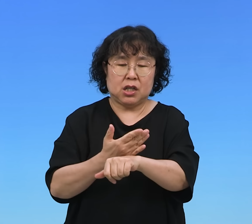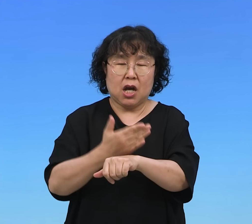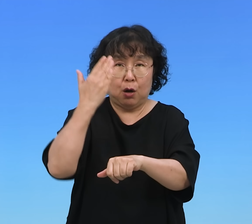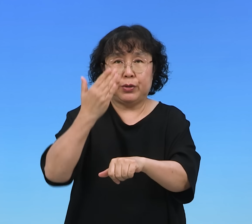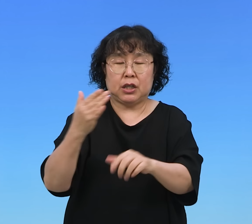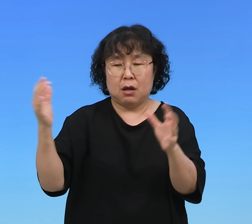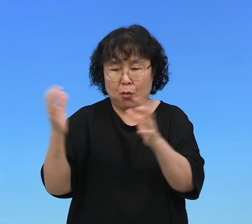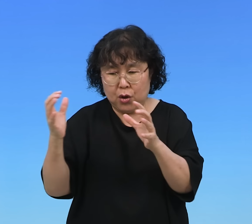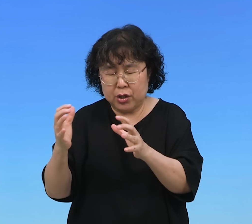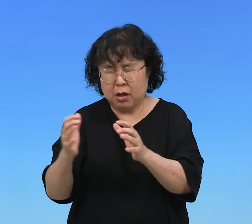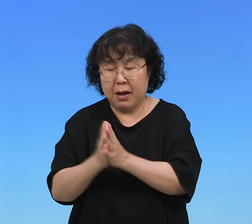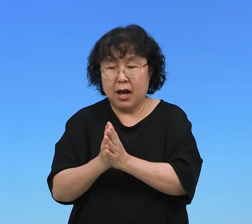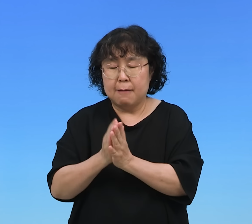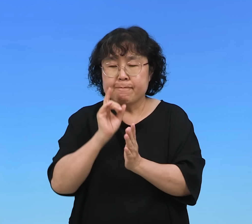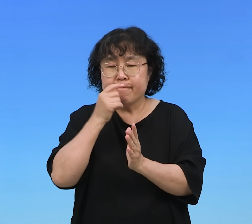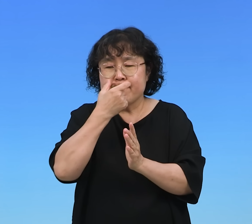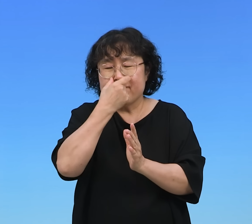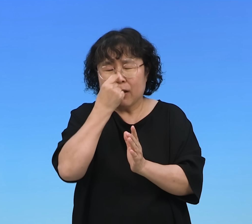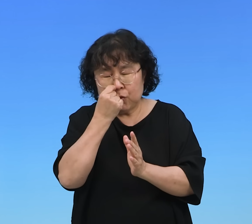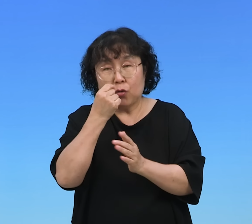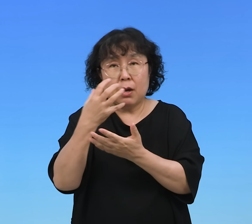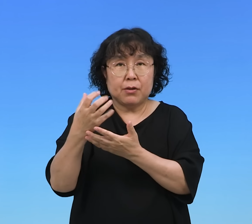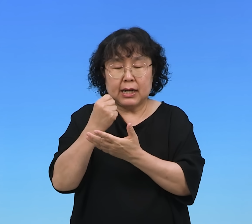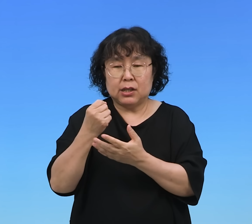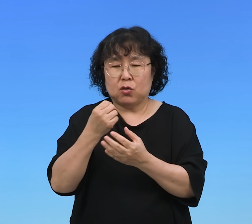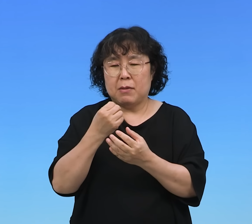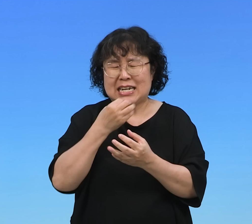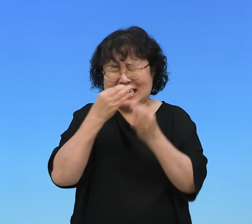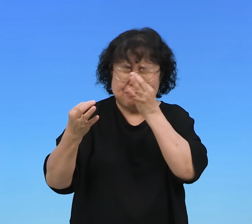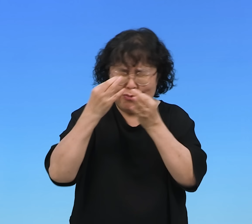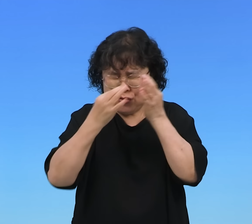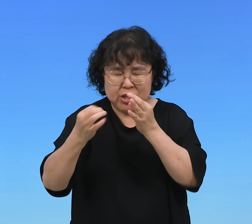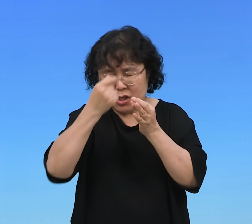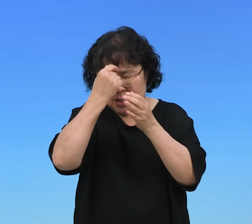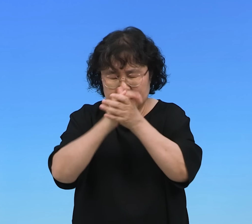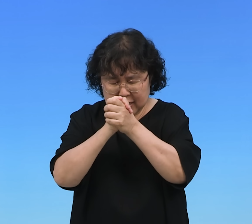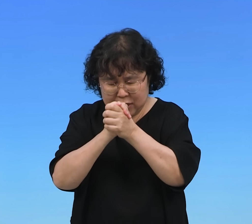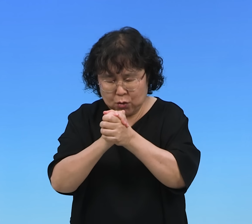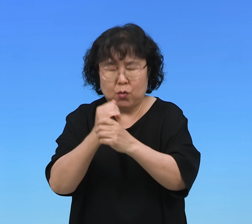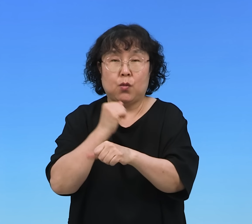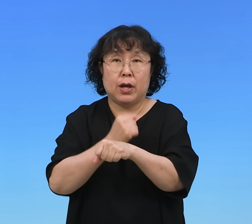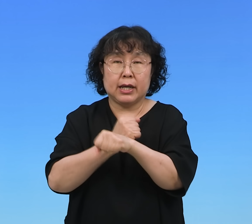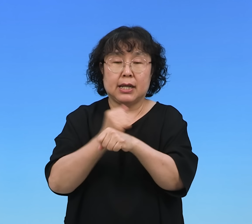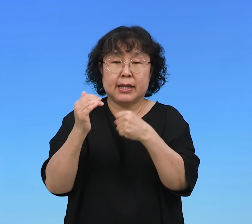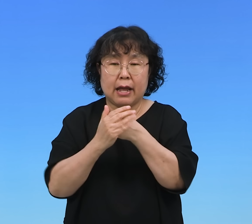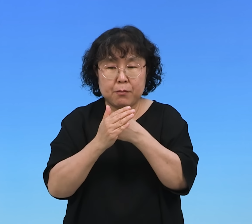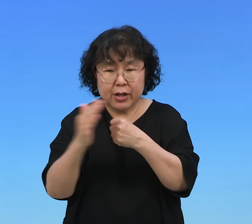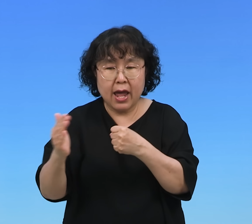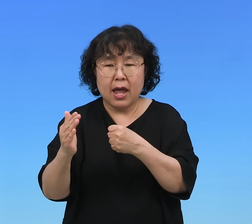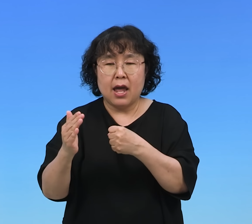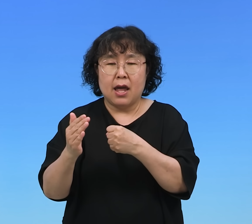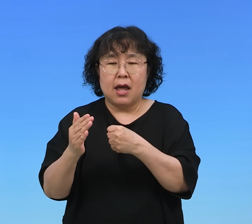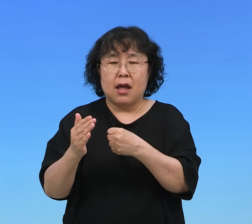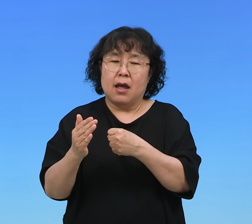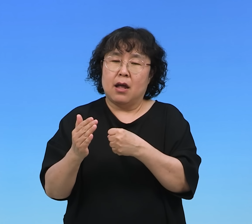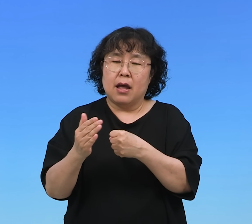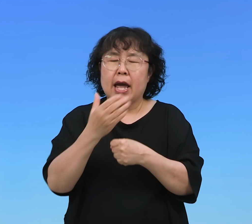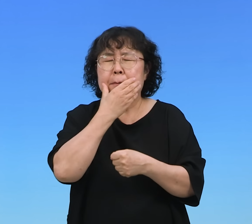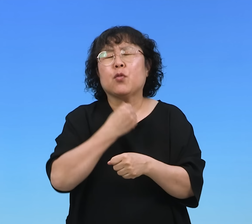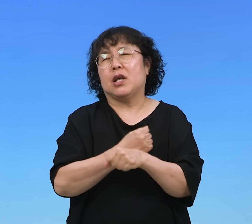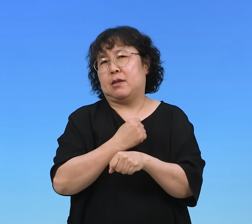그리고 그 결핍을 가지고 부르짖어 하나님 앞에 은혜를 구하고 요즘 분당 우리 교회 제가 보기